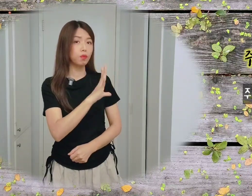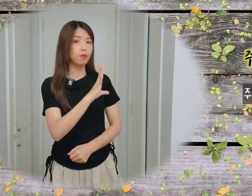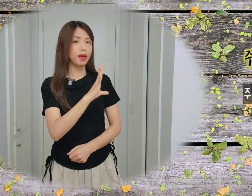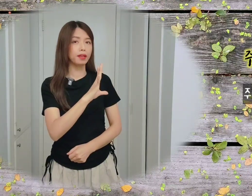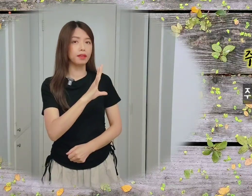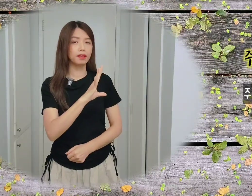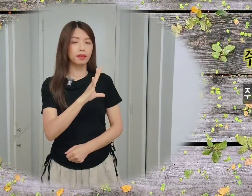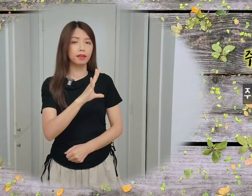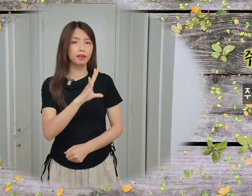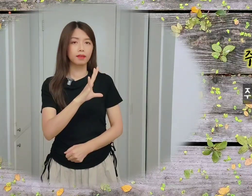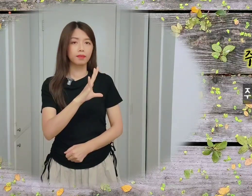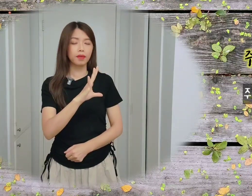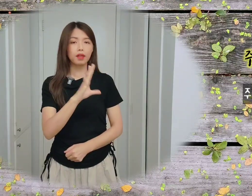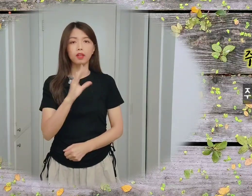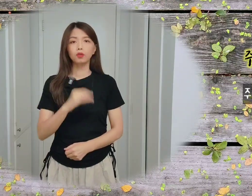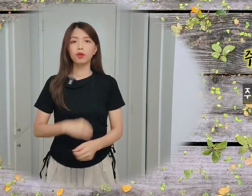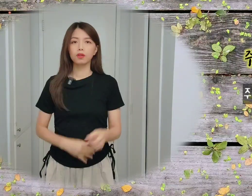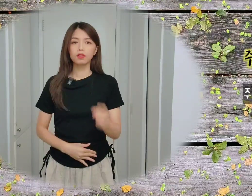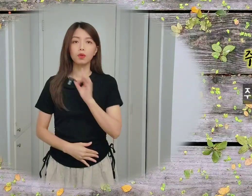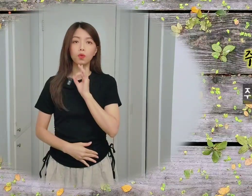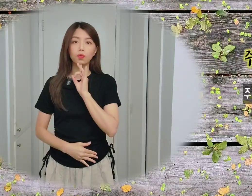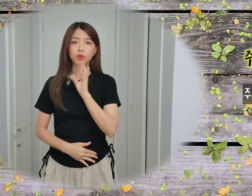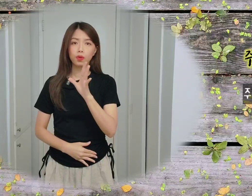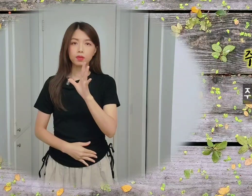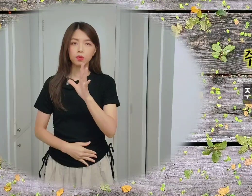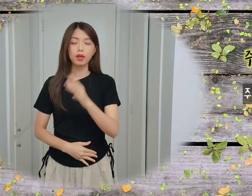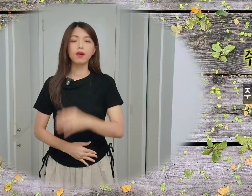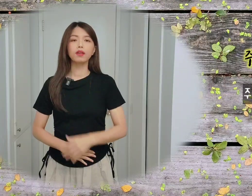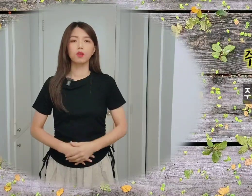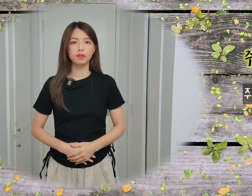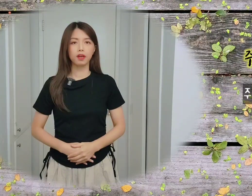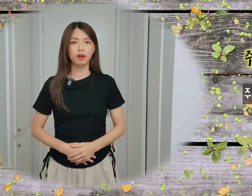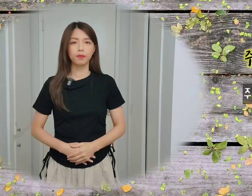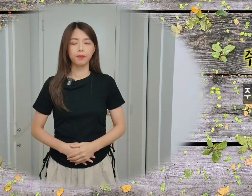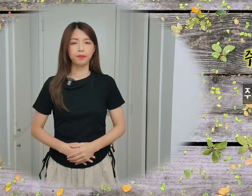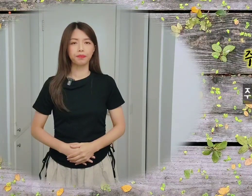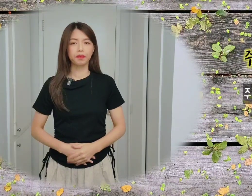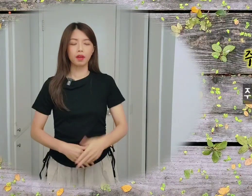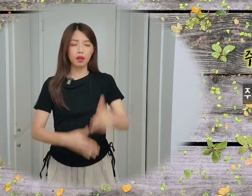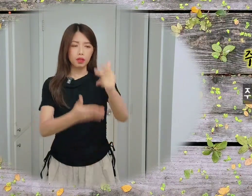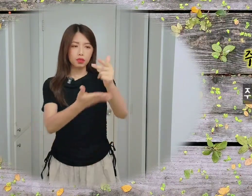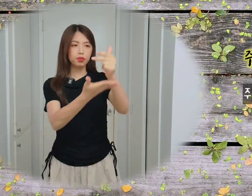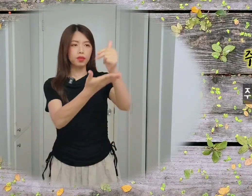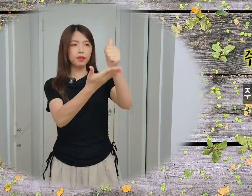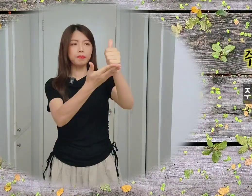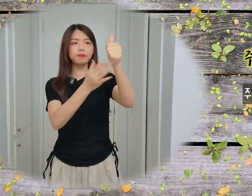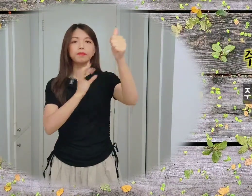거예요. 뭐뭐만. 이것도 역시 오른손, 왼손 상관이 없어요.